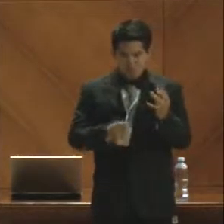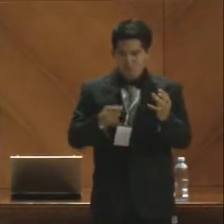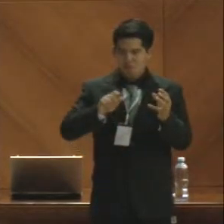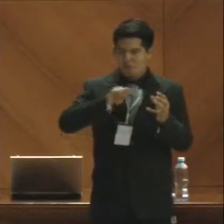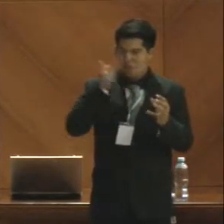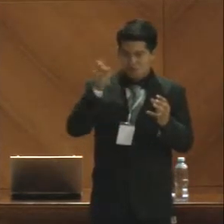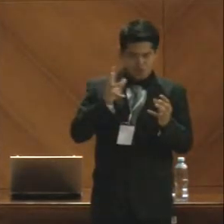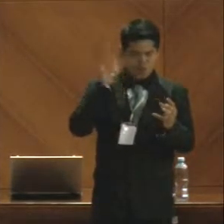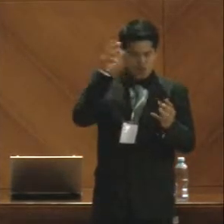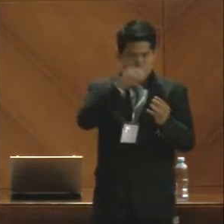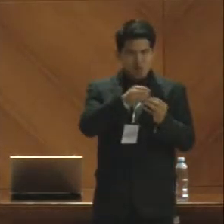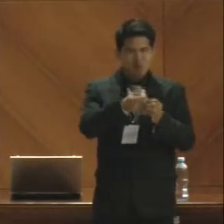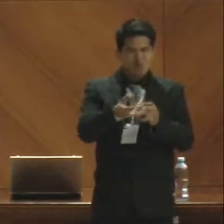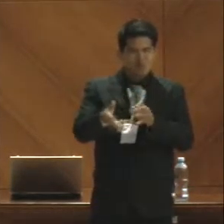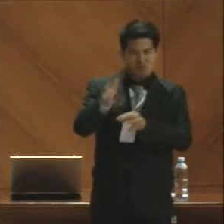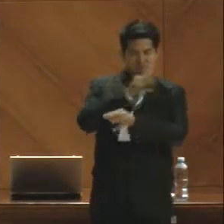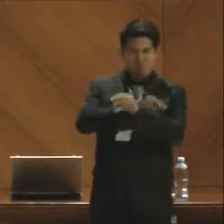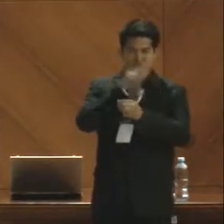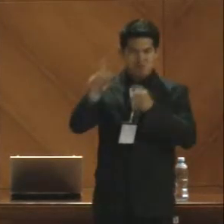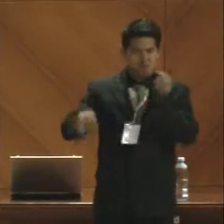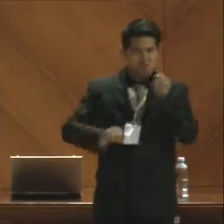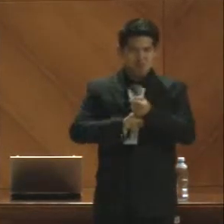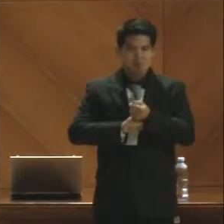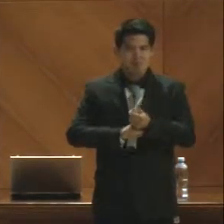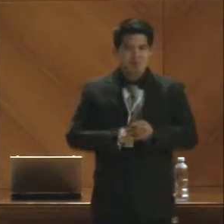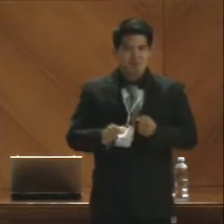otra corporación. ¿Por qué?